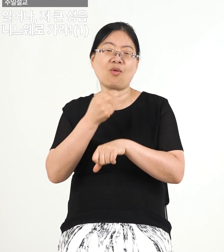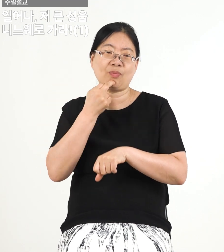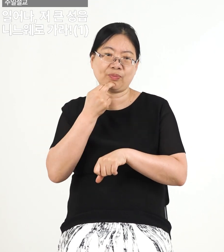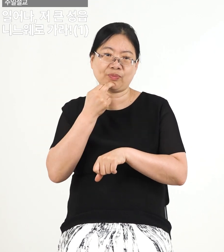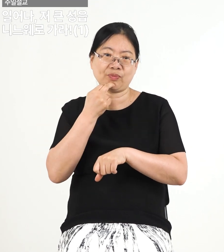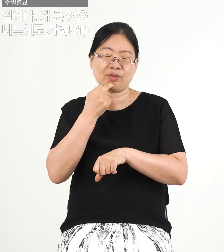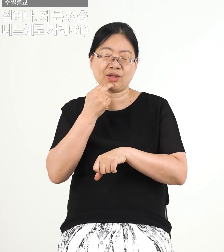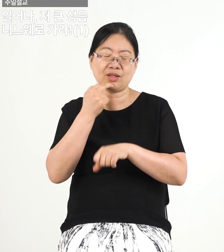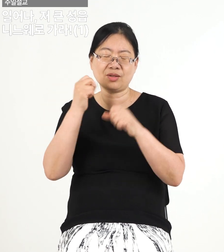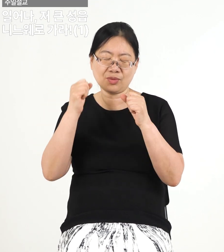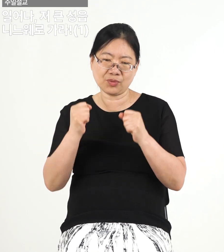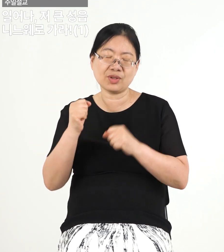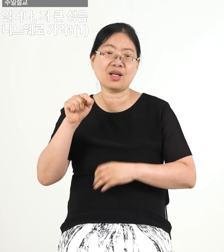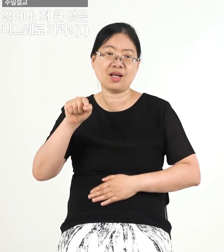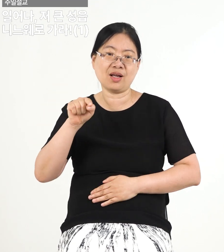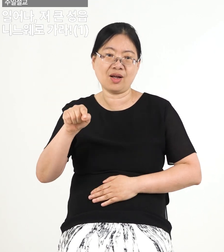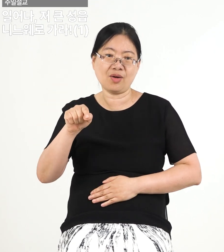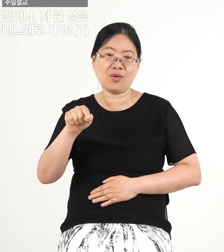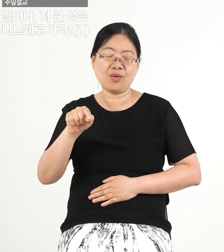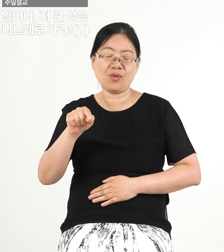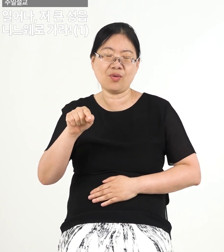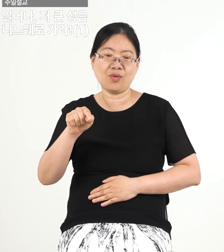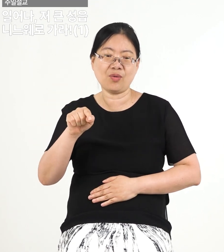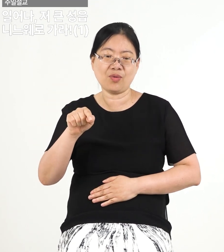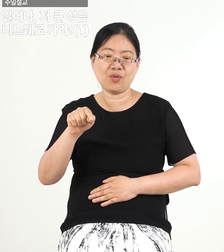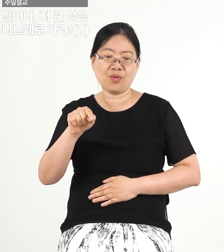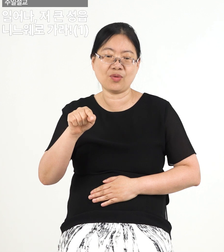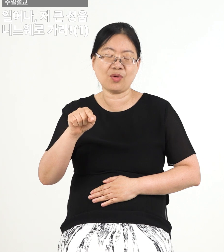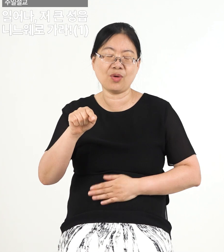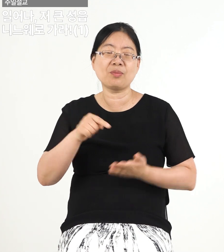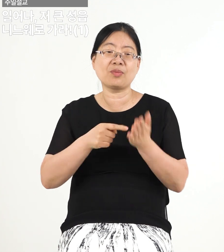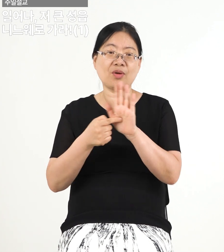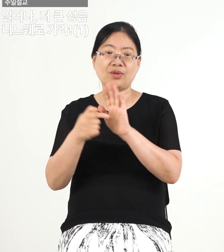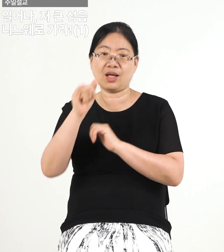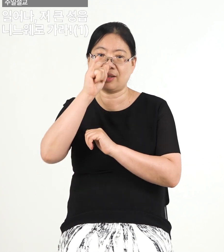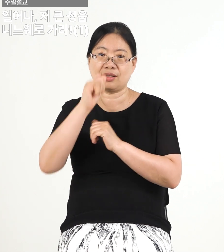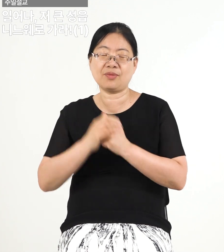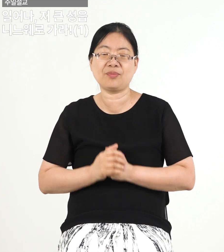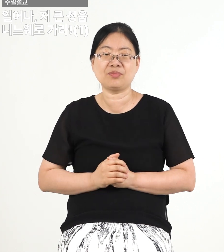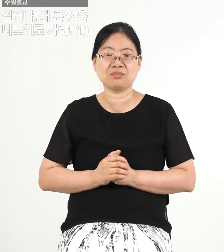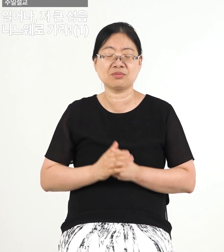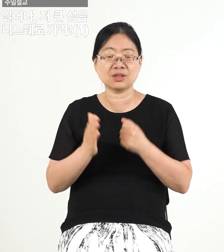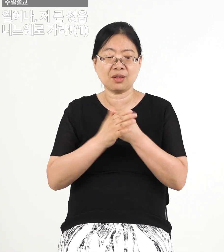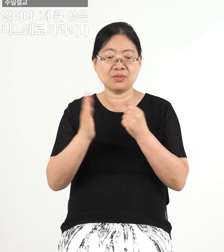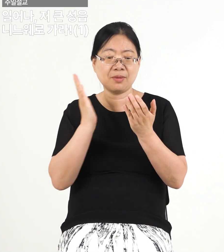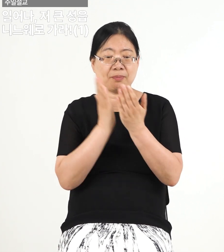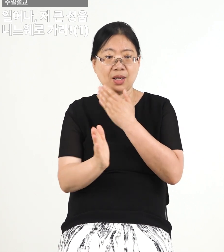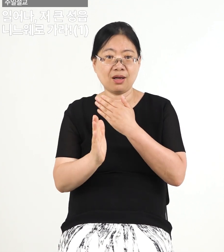없는 존재로 소개가 되고 있단 말이에요. 잘 안 맞아요.